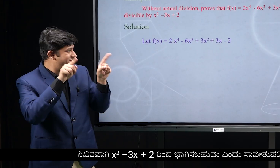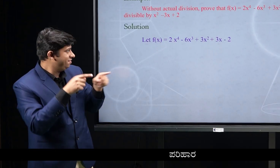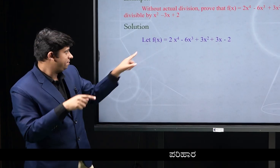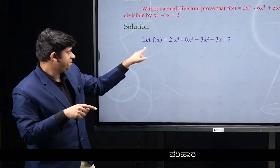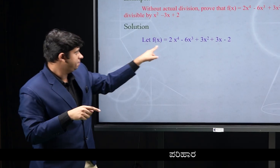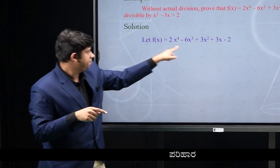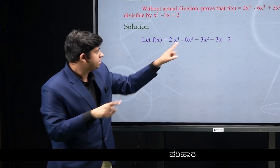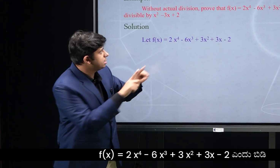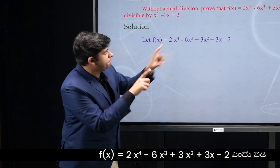ಪರಿಹಾರ